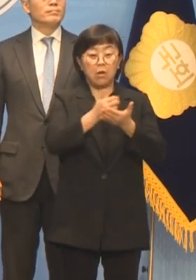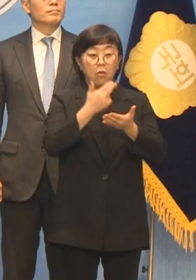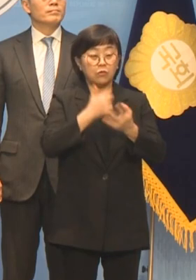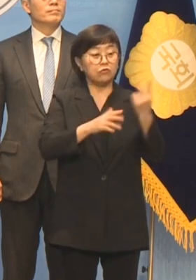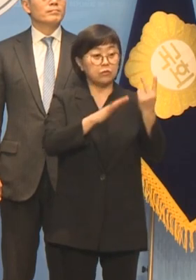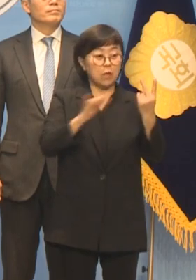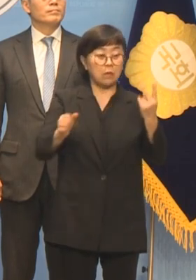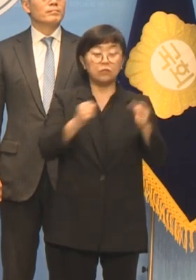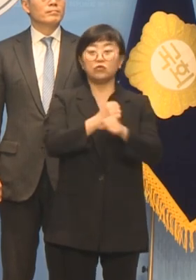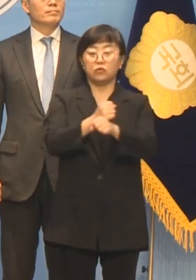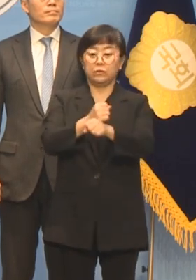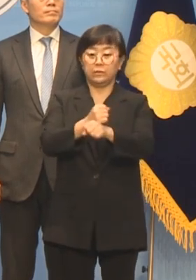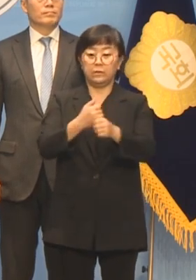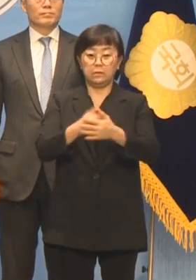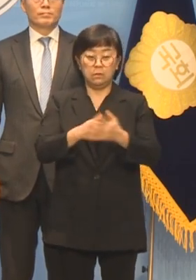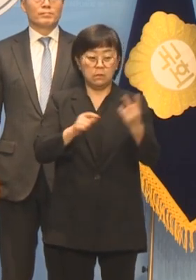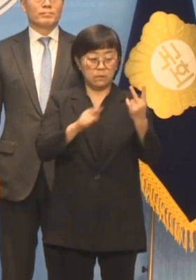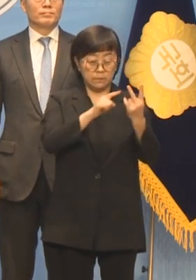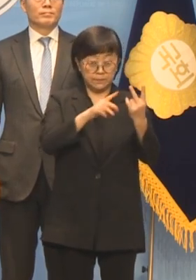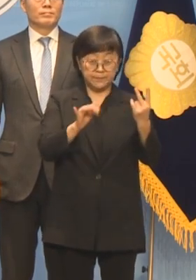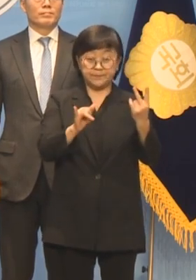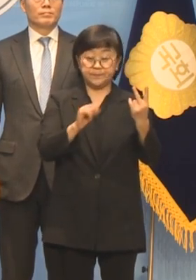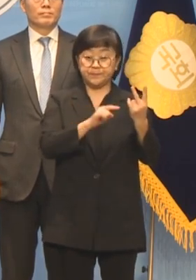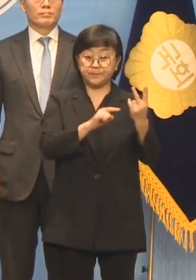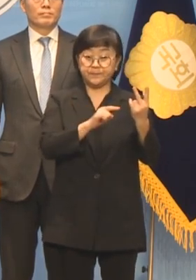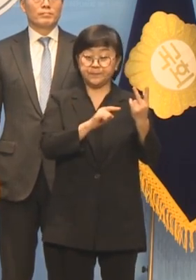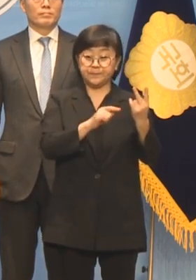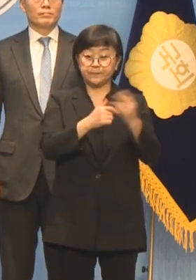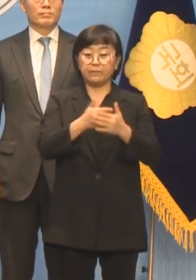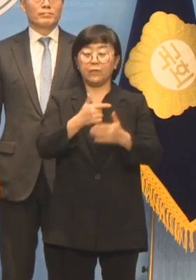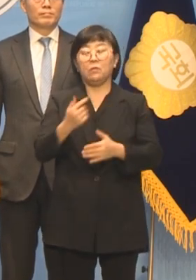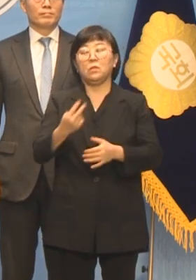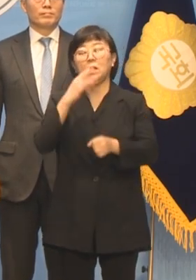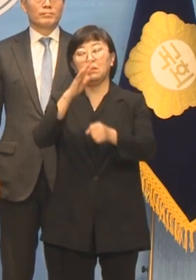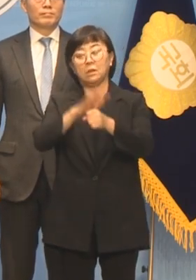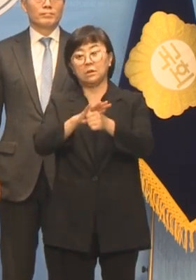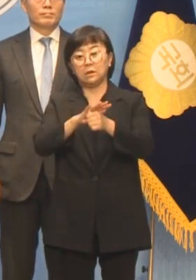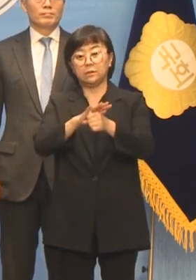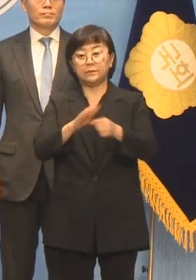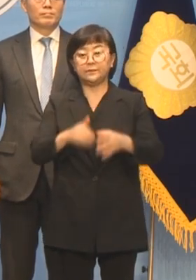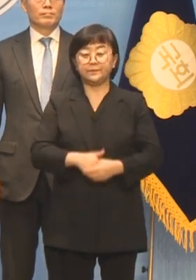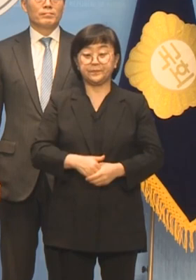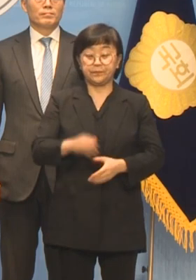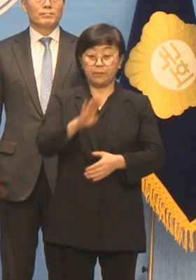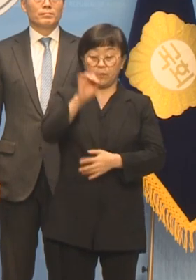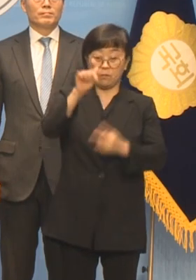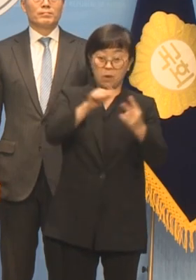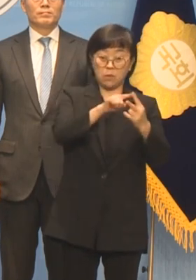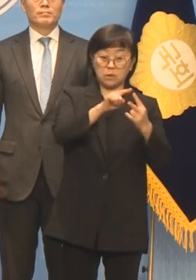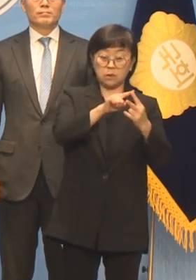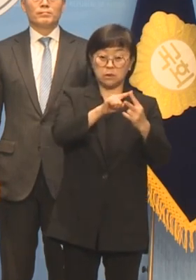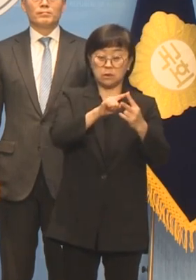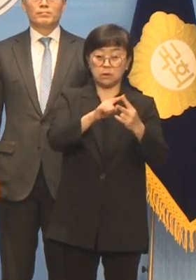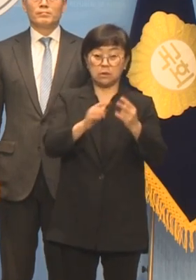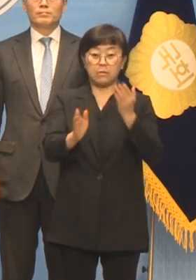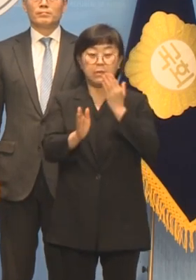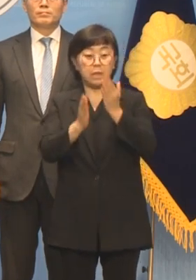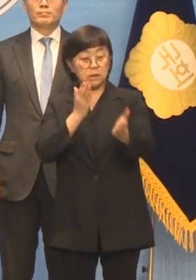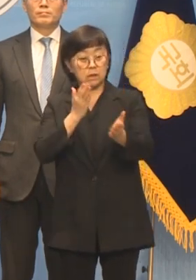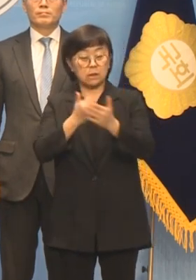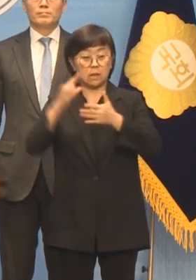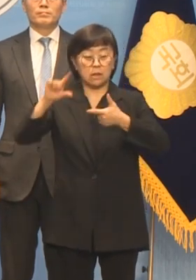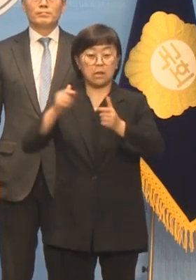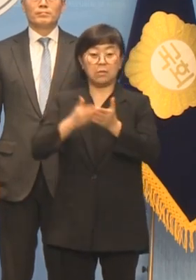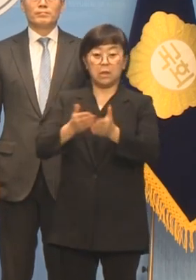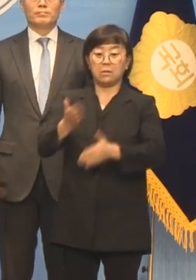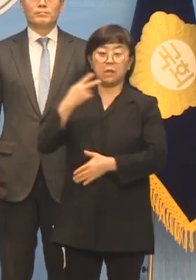하였다. 구속된 위 실무자 2명은 너무나 억울해하며 박모 씨는 현재 부당한 수사에 항의하는